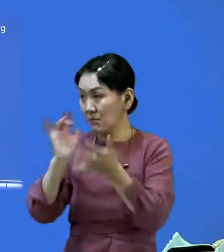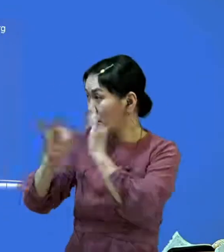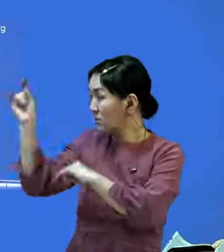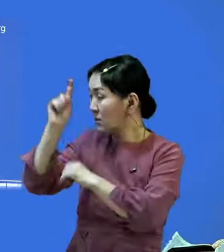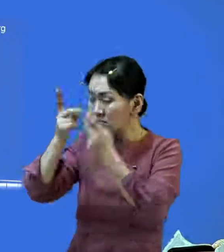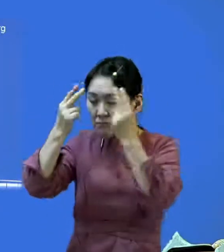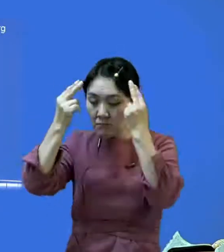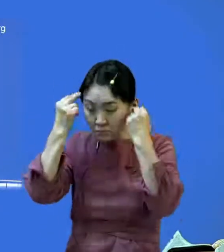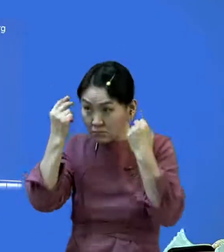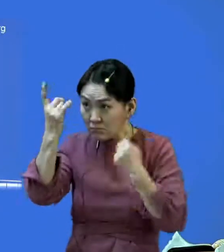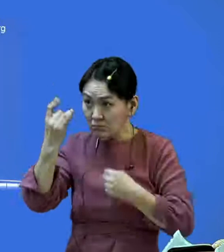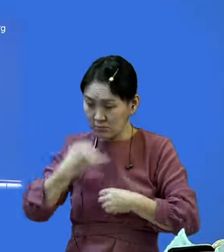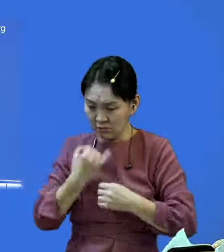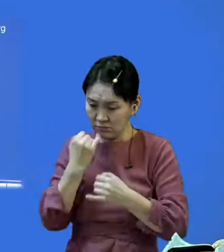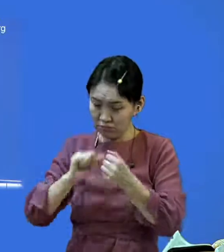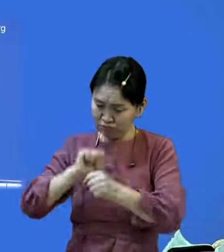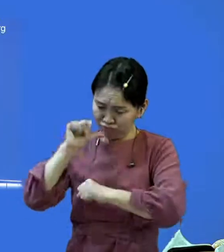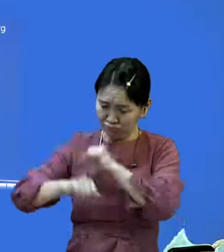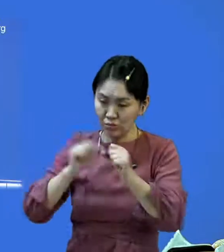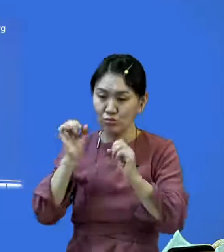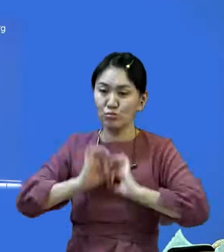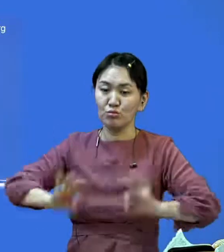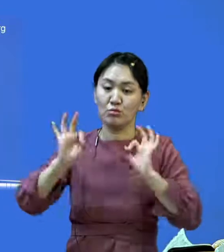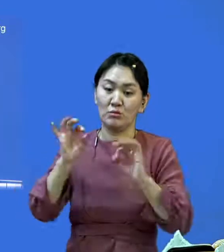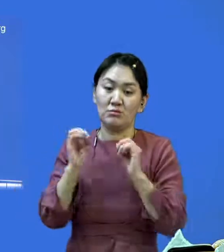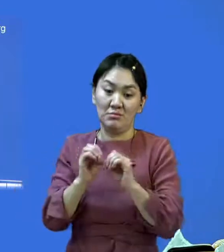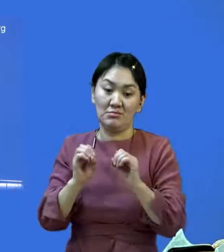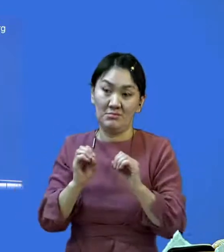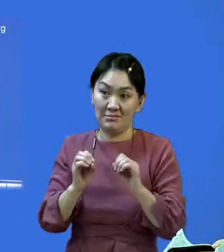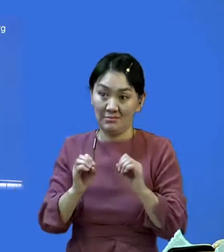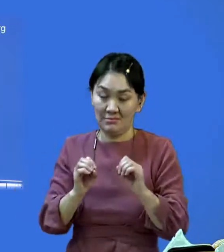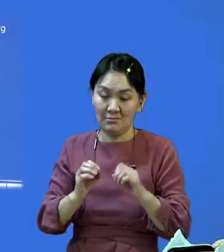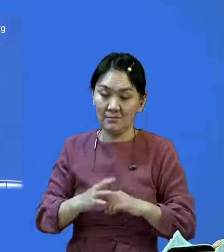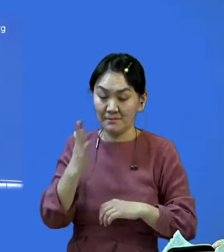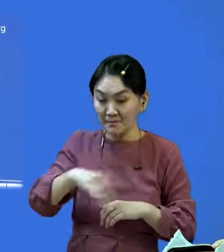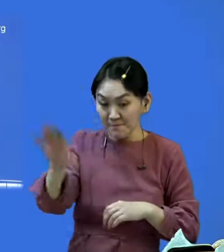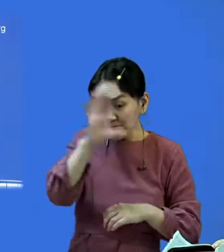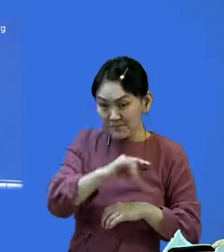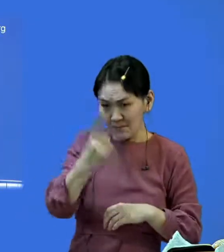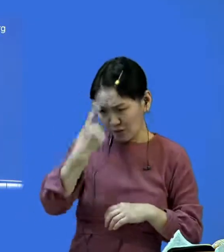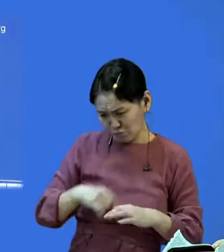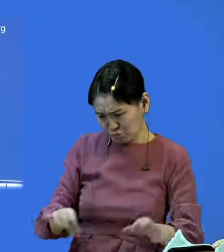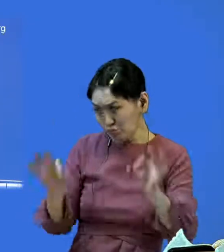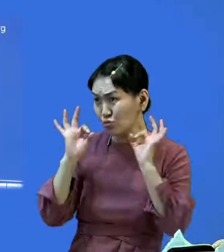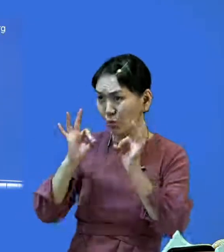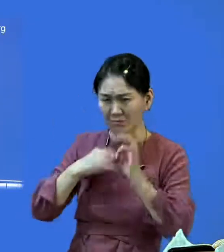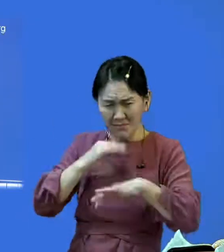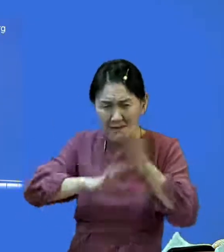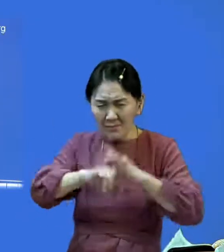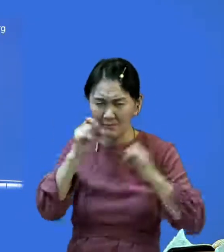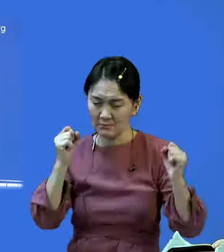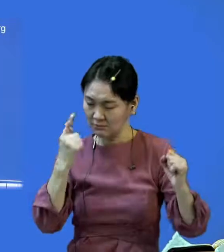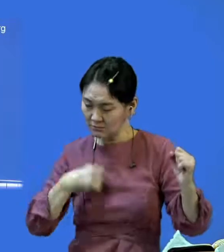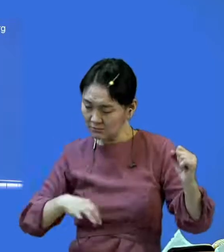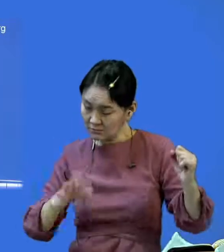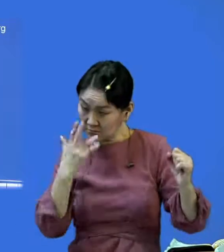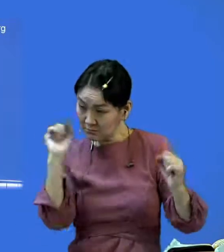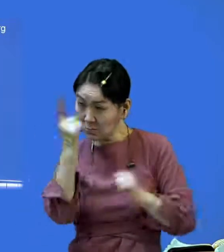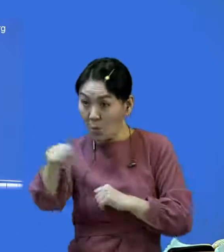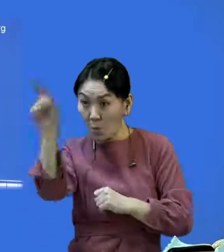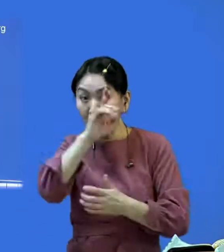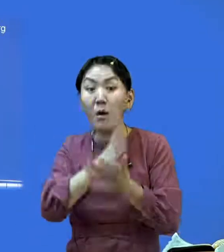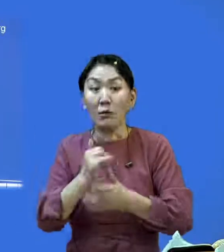адил бид бүхэн одоо Есүсийн дотор зөвд болгогдож байна. Тийм учраас бид бүхэн хэдий зөвд зүйл хийгээгүй ч энэ